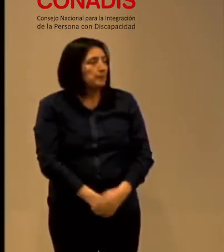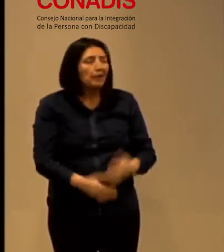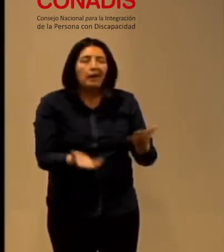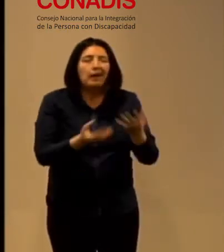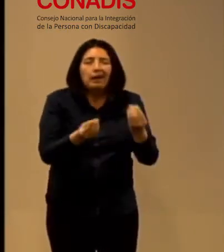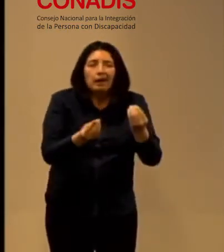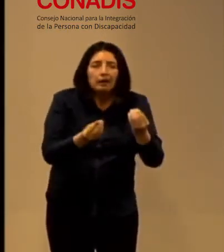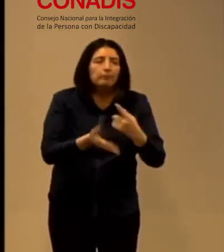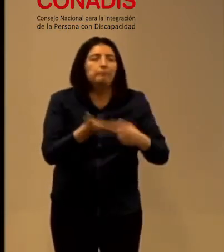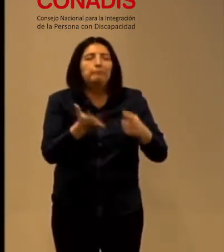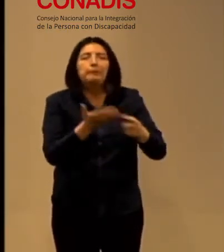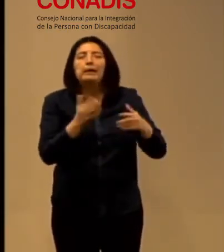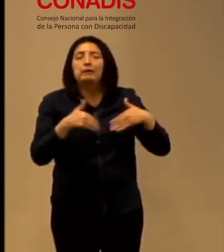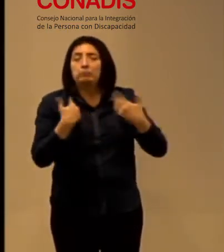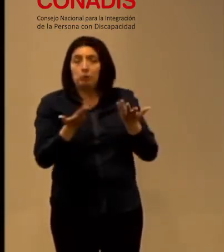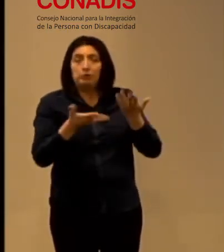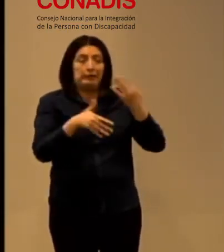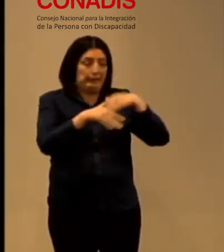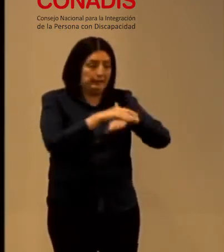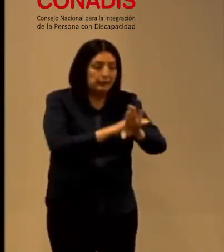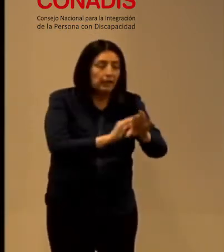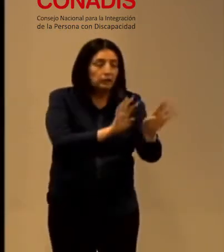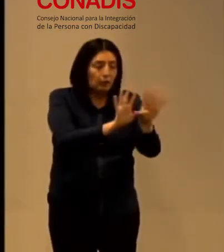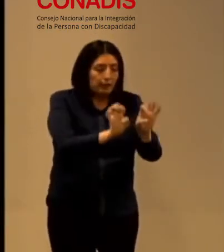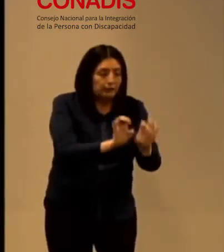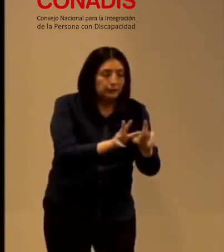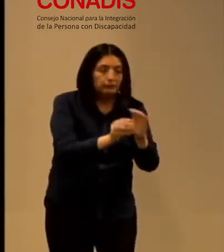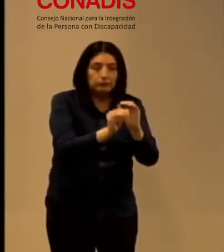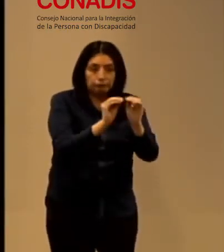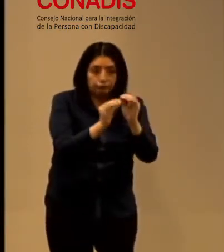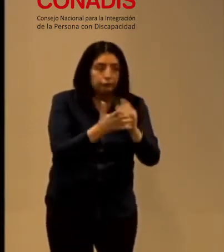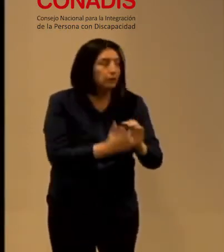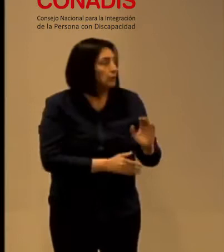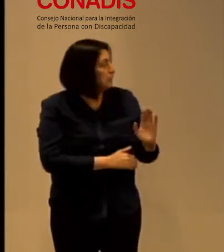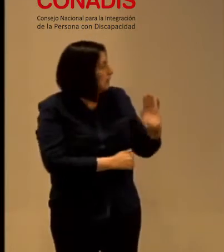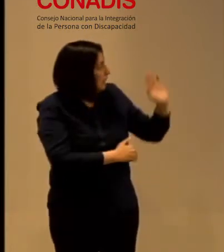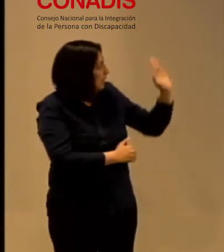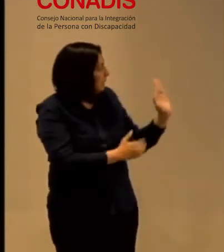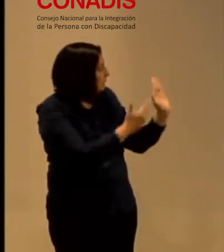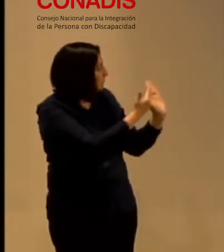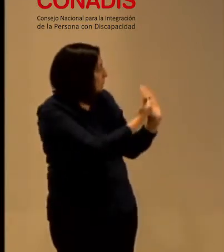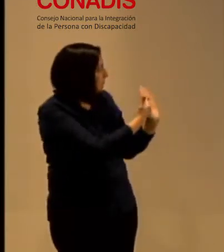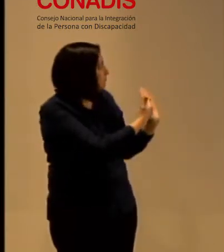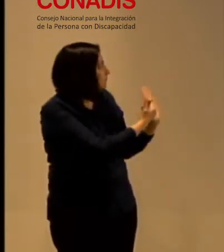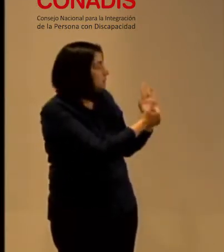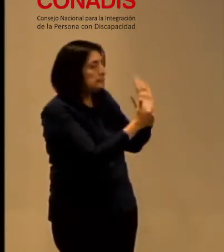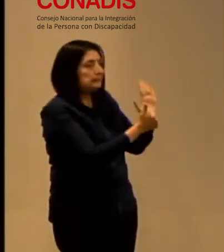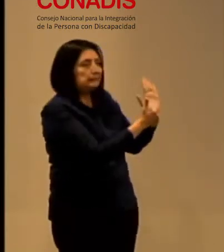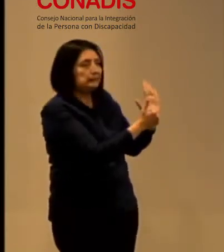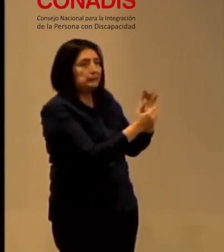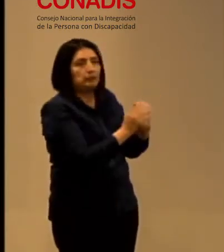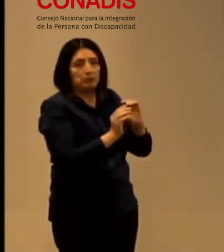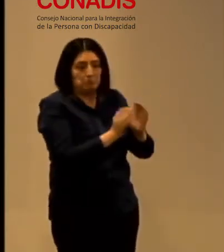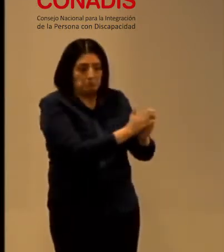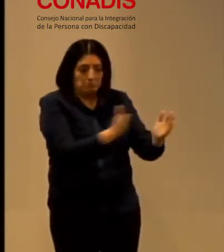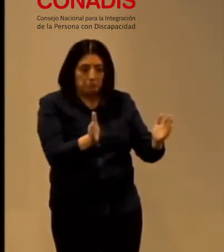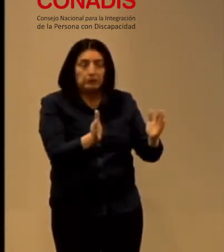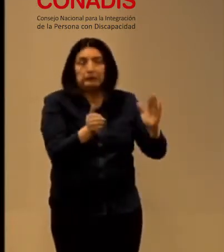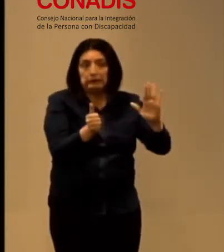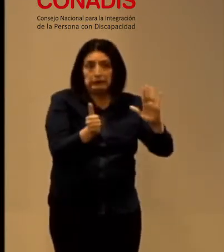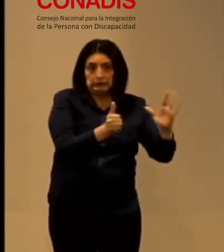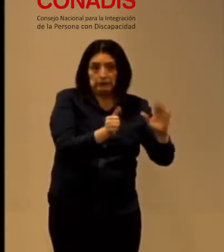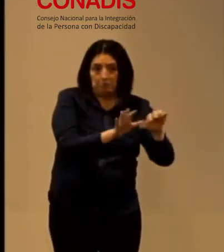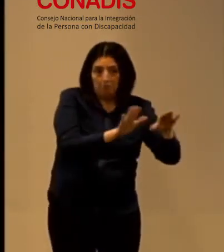acomodaciones para los procedimientos para procesos de admisión, la primera barrita, 66% dice que tienen